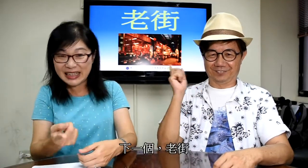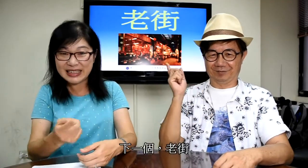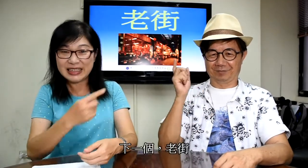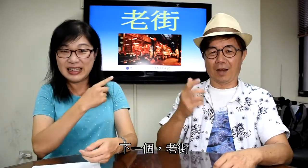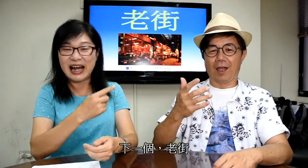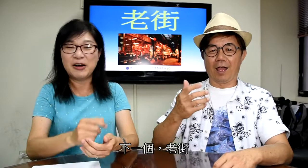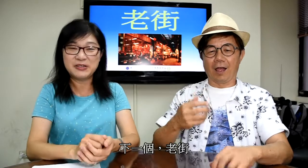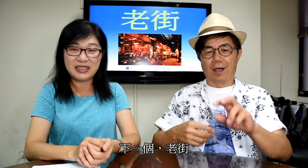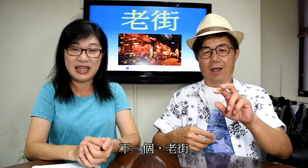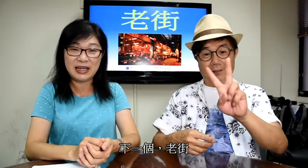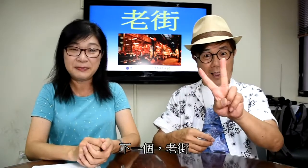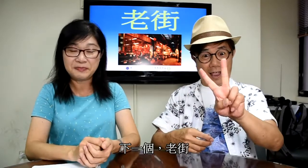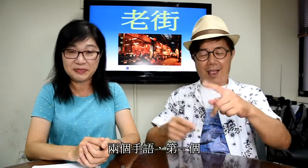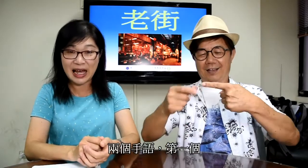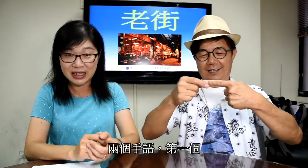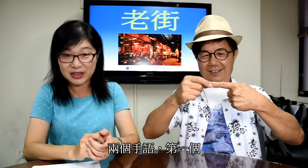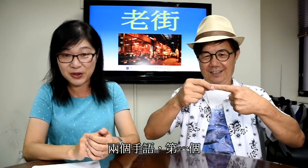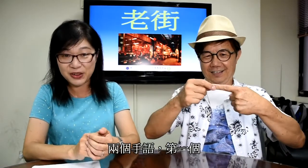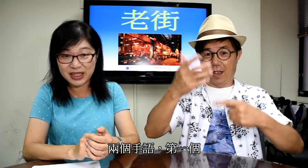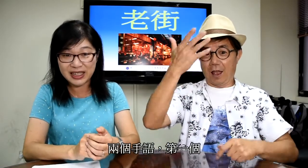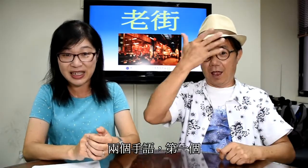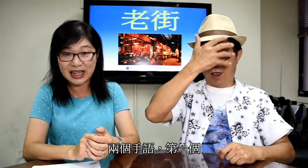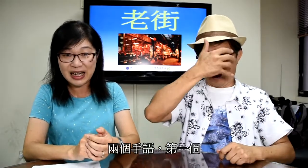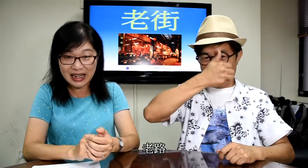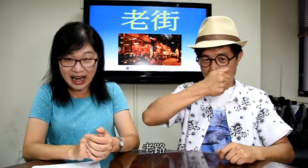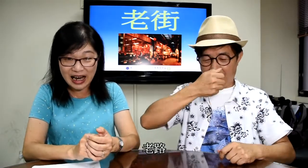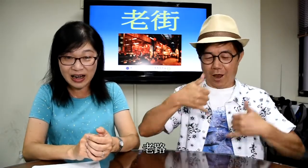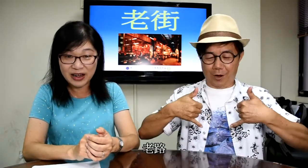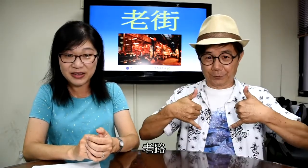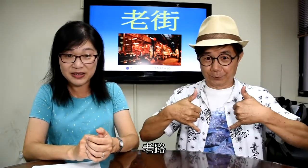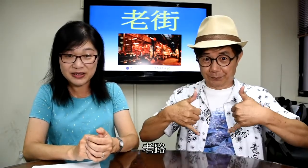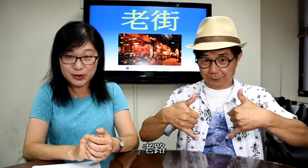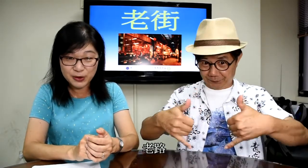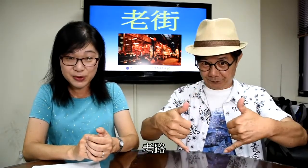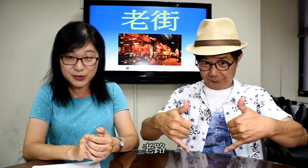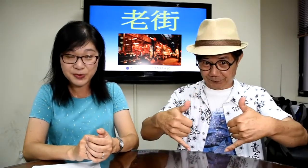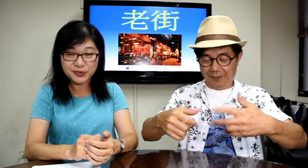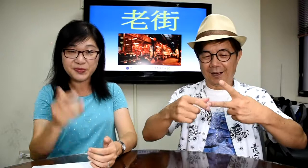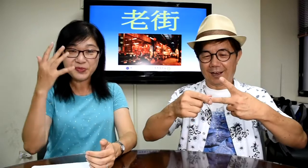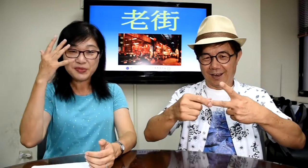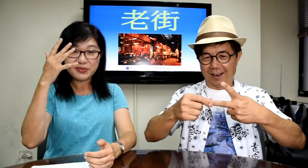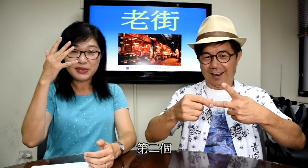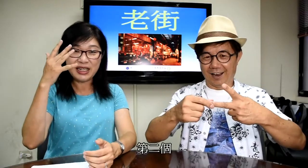个老街，两个手语，第一个老路，第二